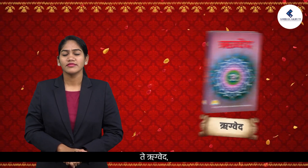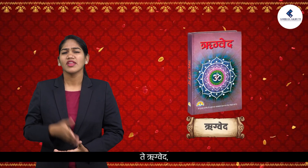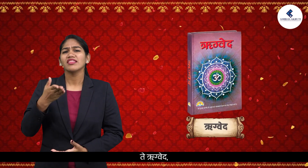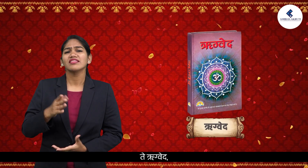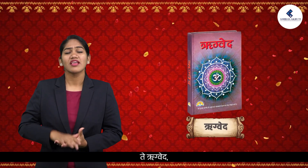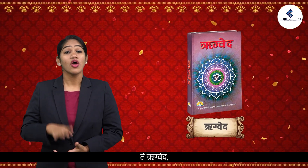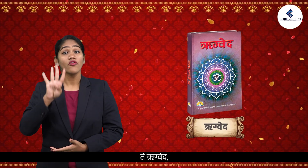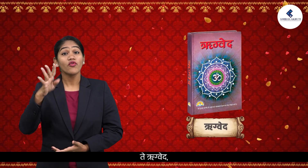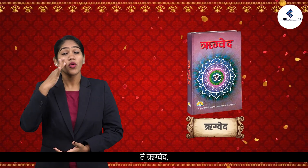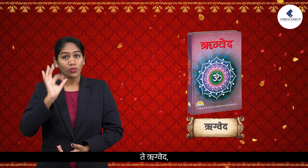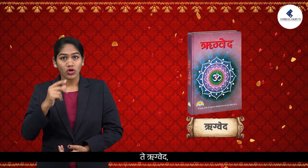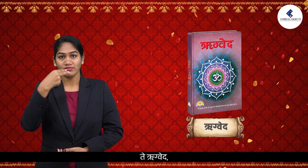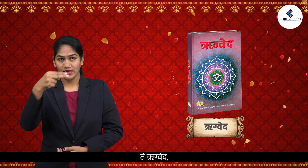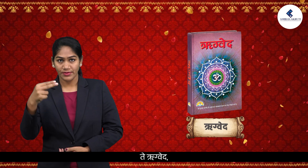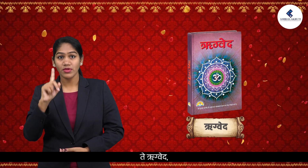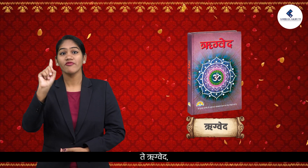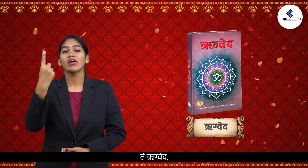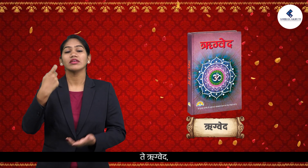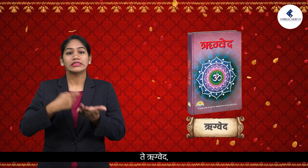ते ऋग्वेद,